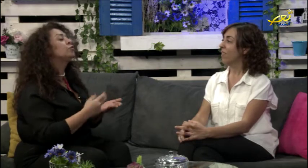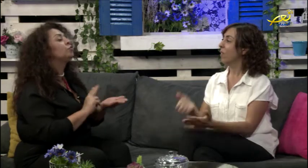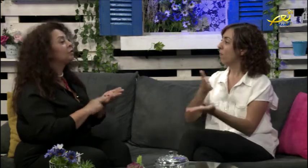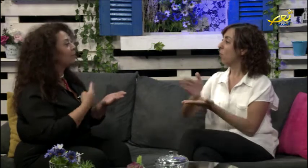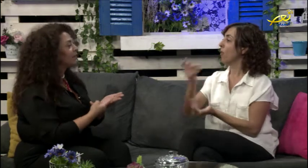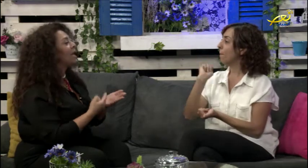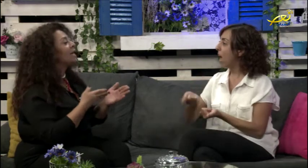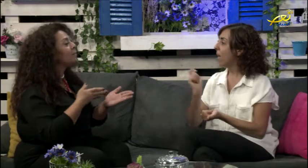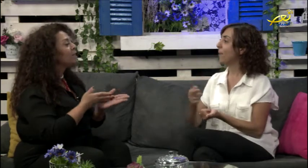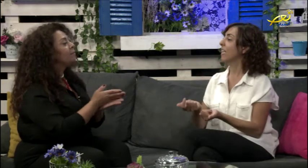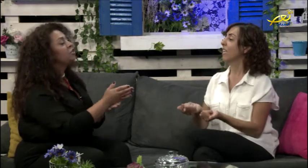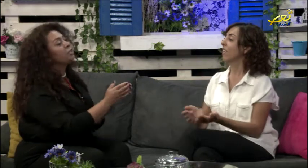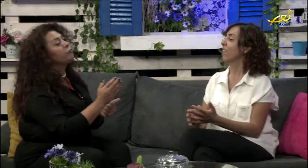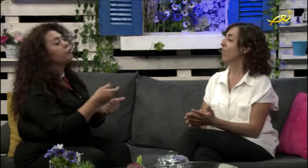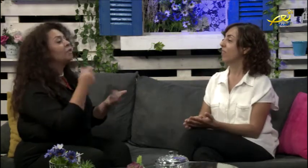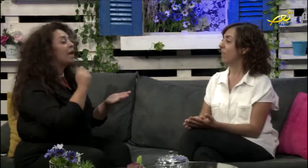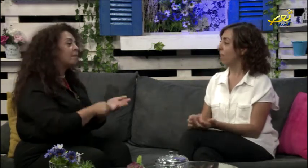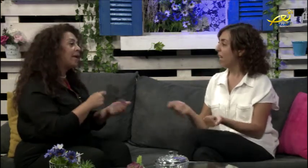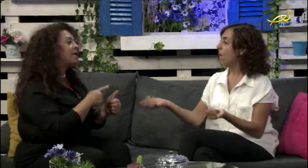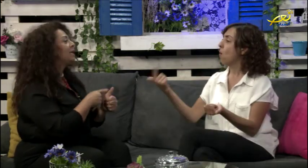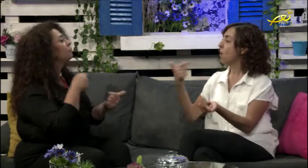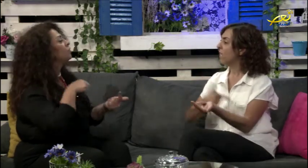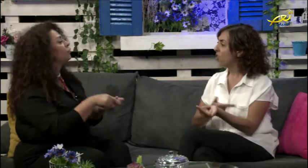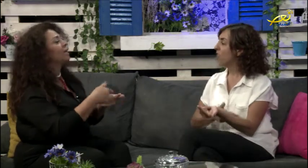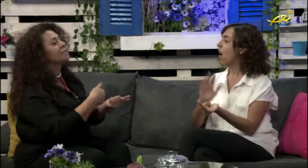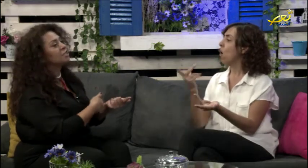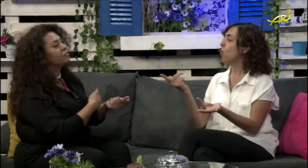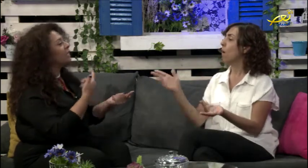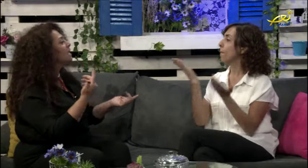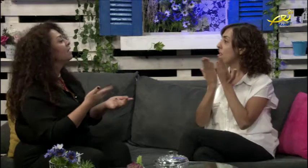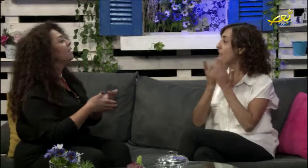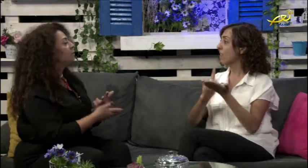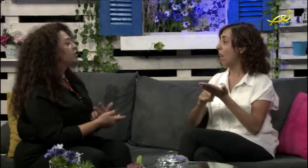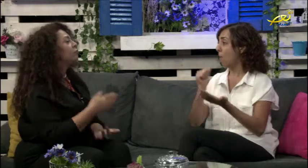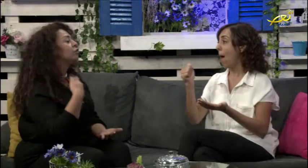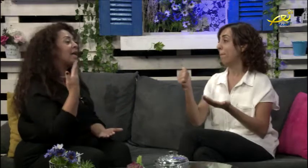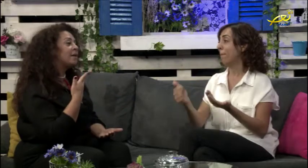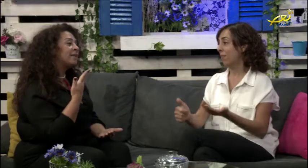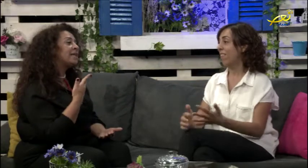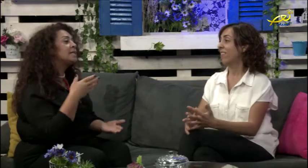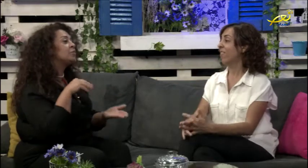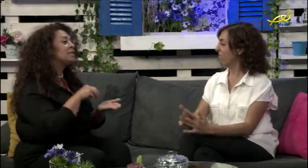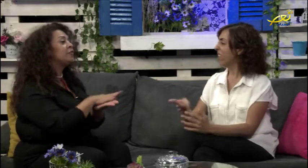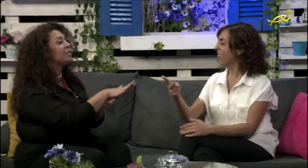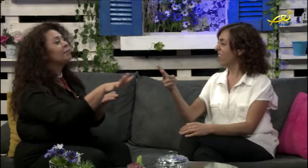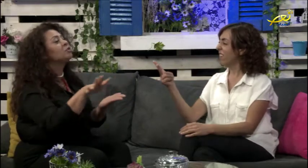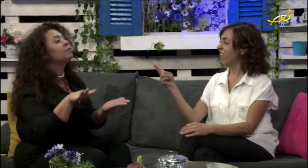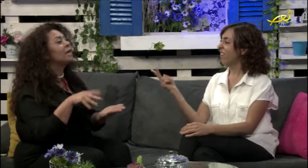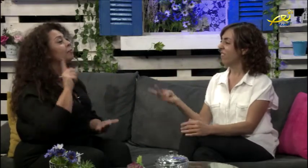تكون عم تتعلم، منشان نفوت على المحاكم، منشان نفوت على المستشفيات، منشان نفوت على المدارس، ويصير في دمج بقلب